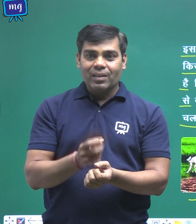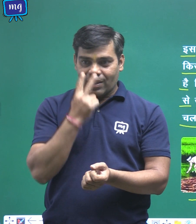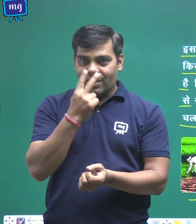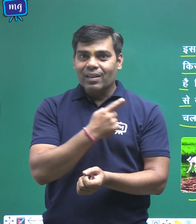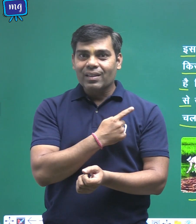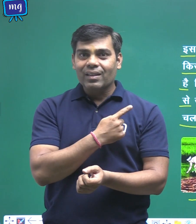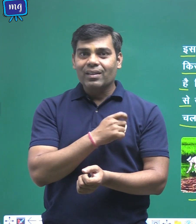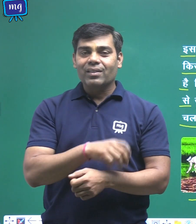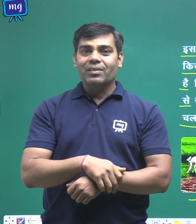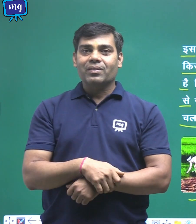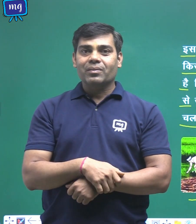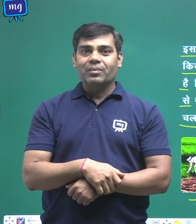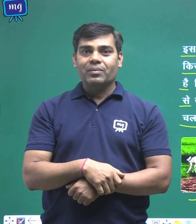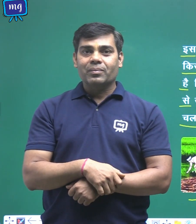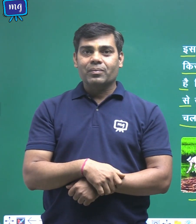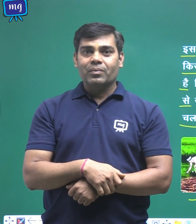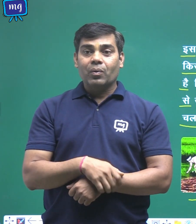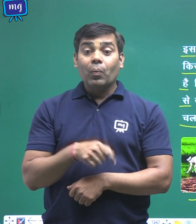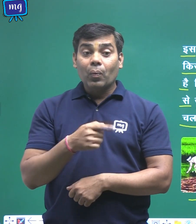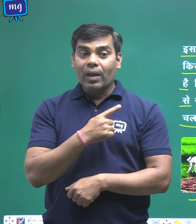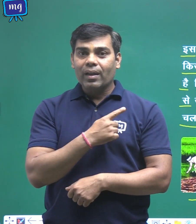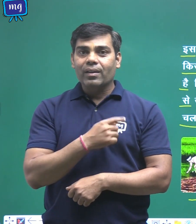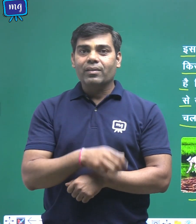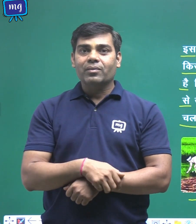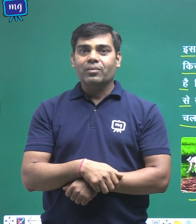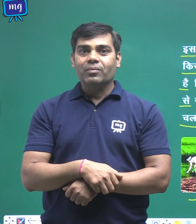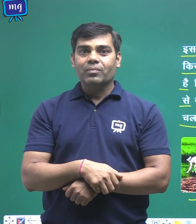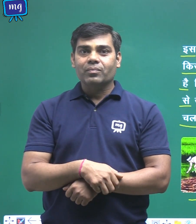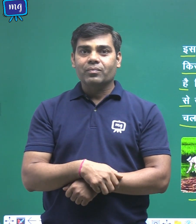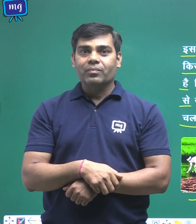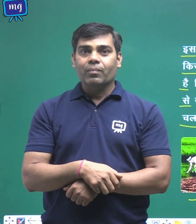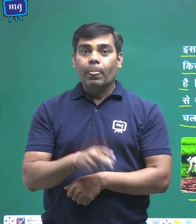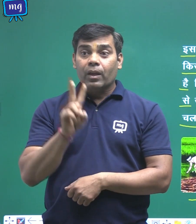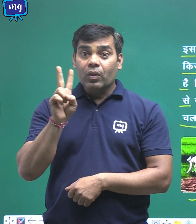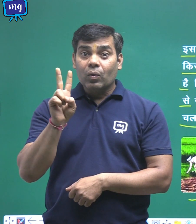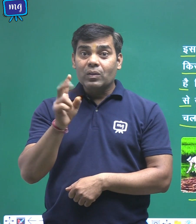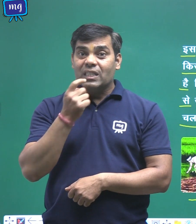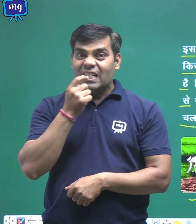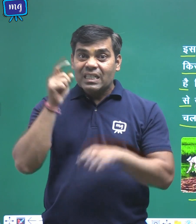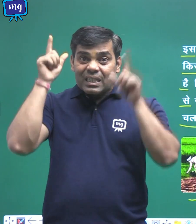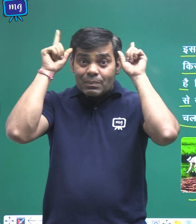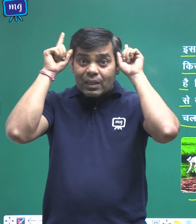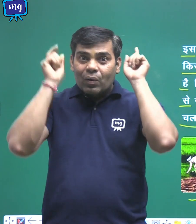दिखाई दे रहा है। वह 2 बैलों के साथ